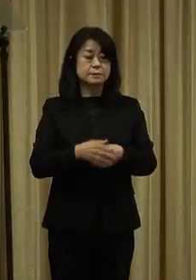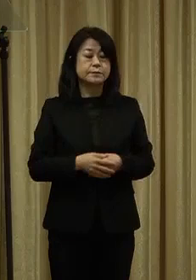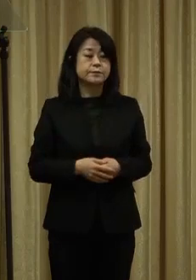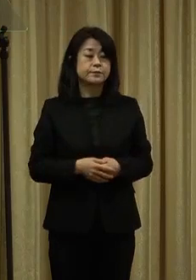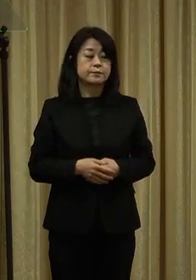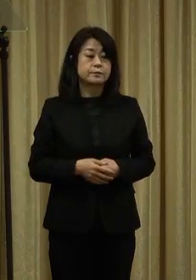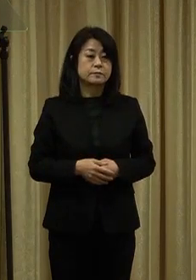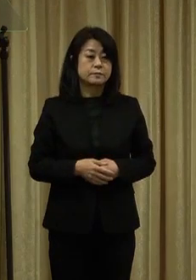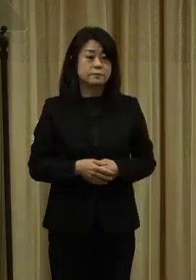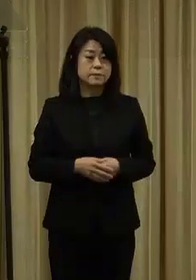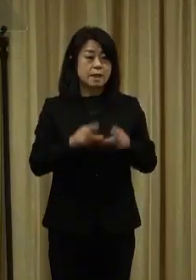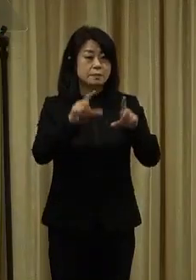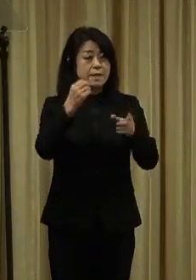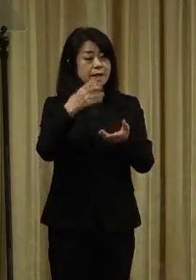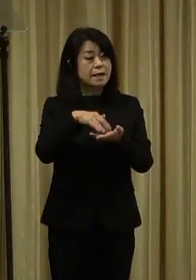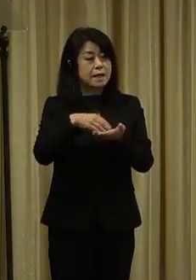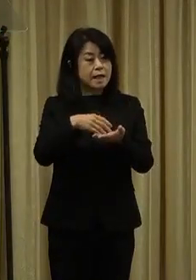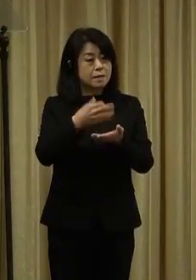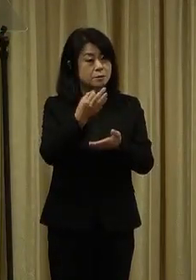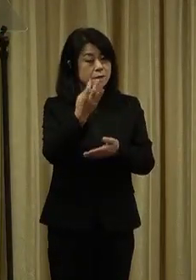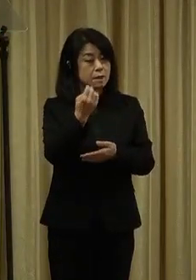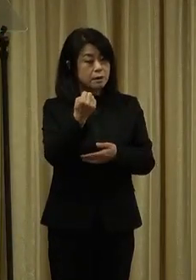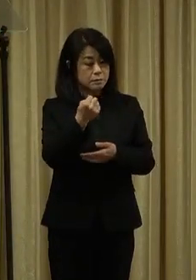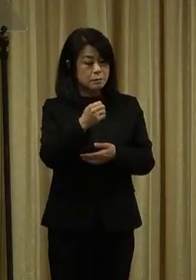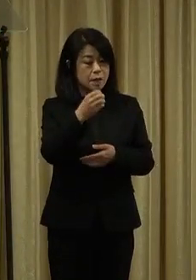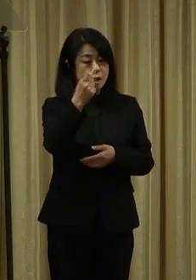します。一般会計の予算額は